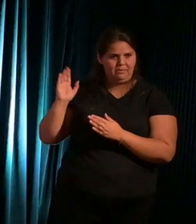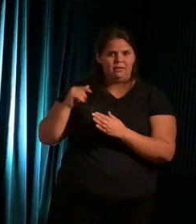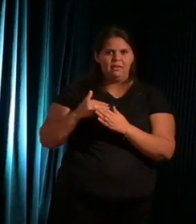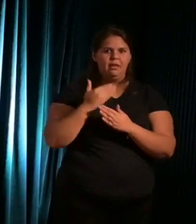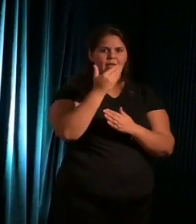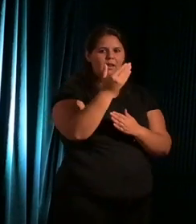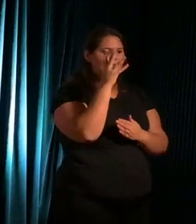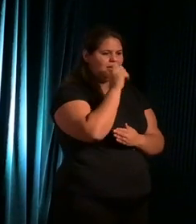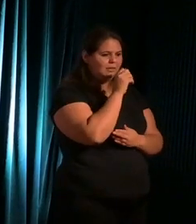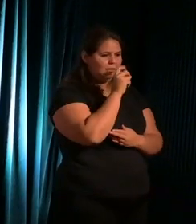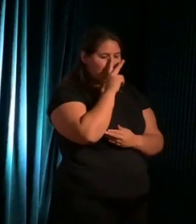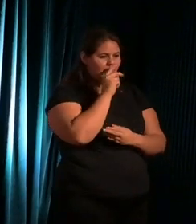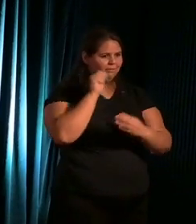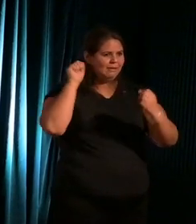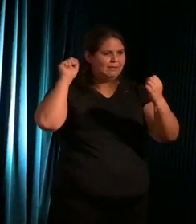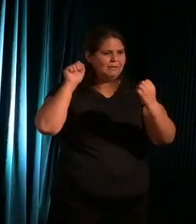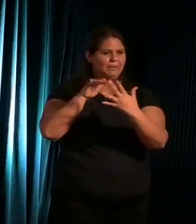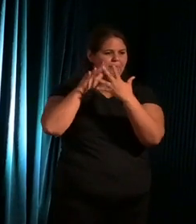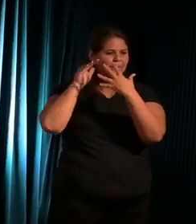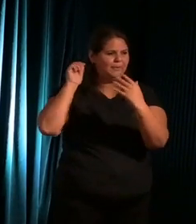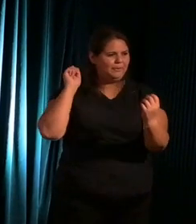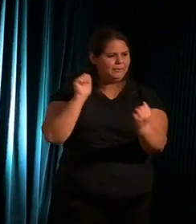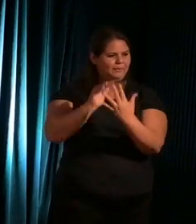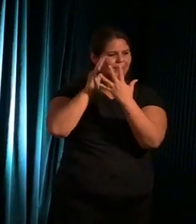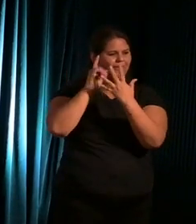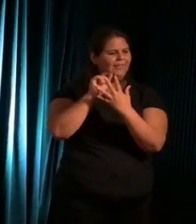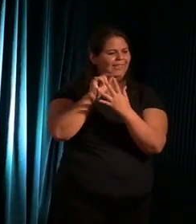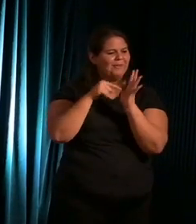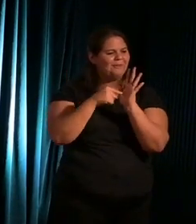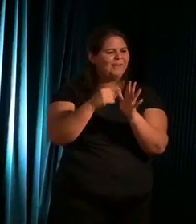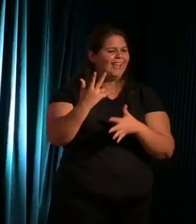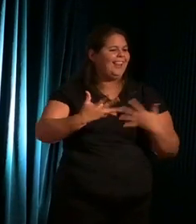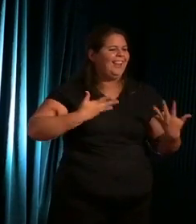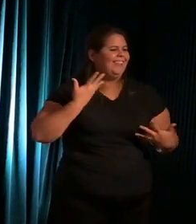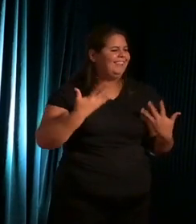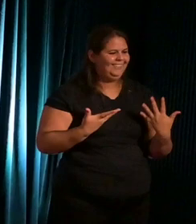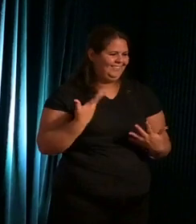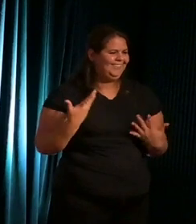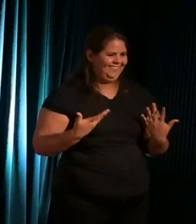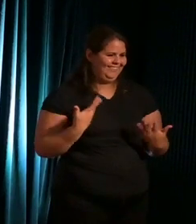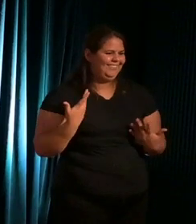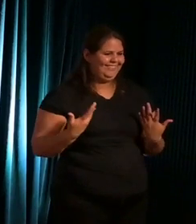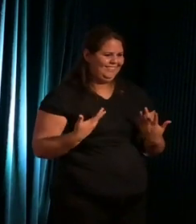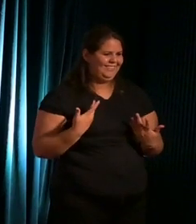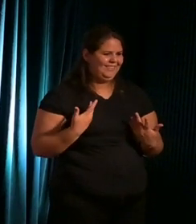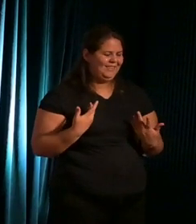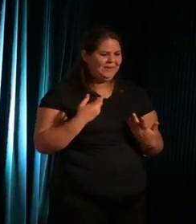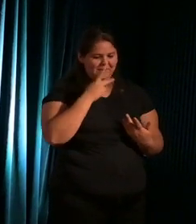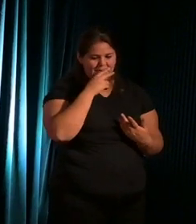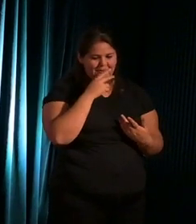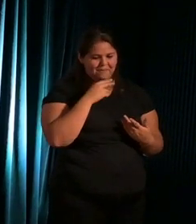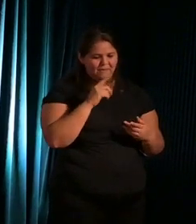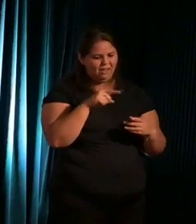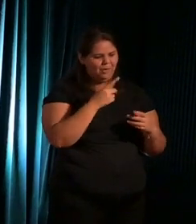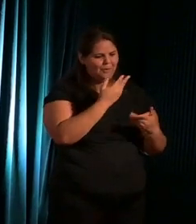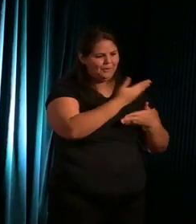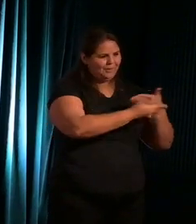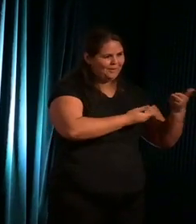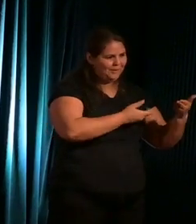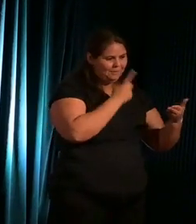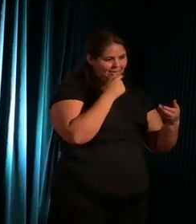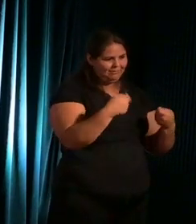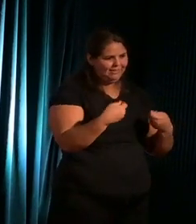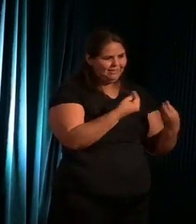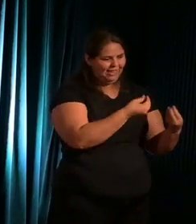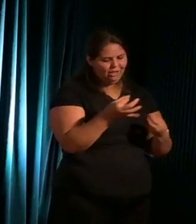Elas pulsam, né, essa alegria, e eu acho que é isso que você é, sua moedinha, entendeu? A moedinha que a gente tem, né, que entregar para